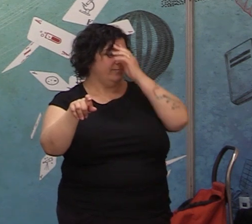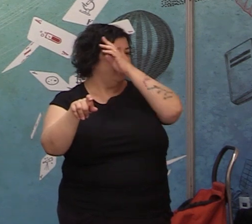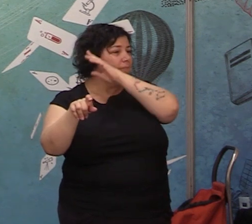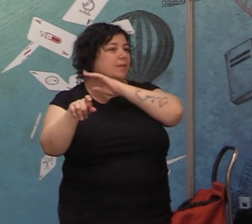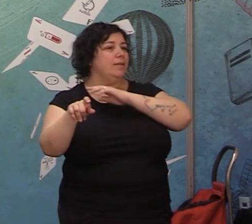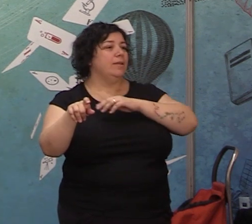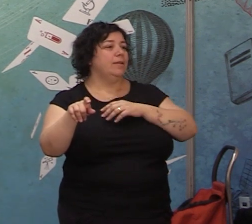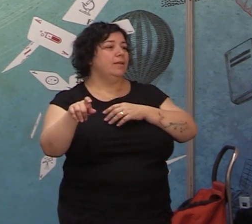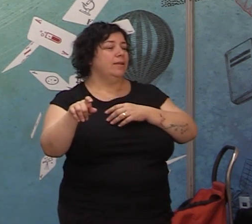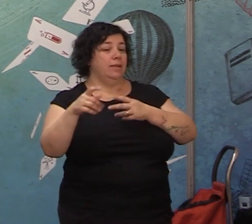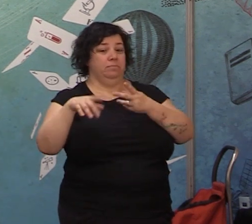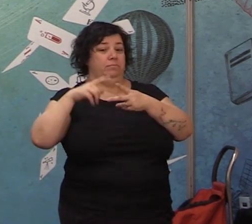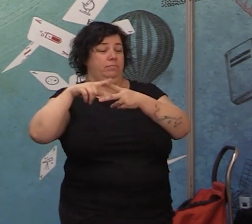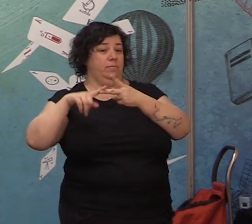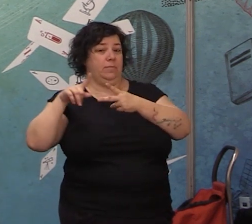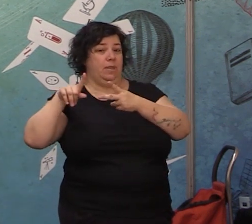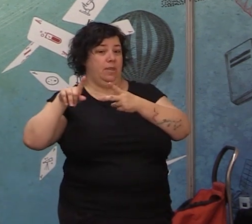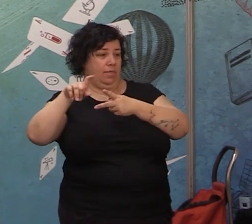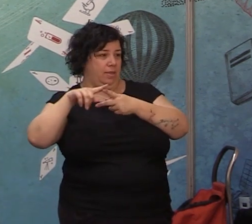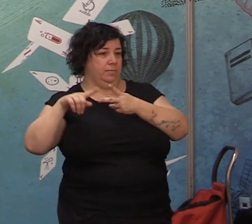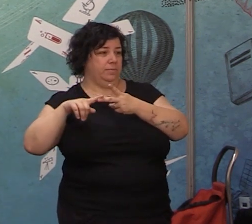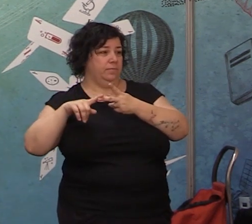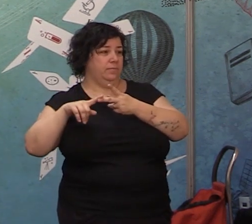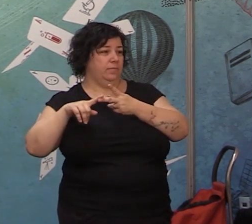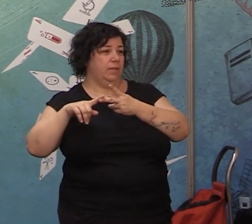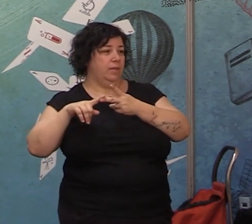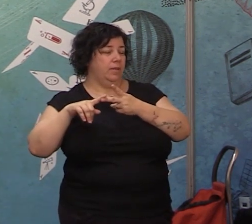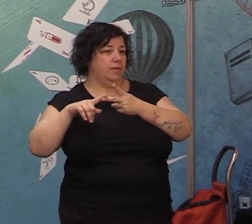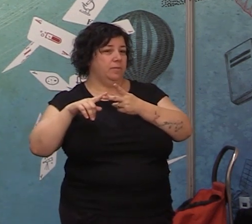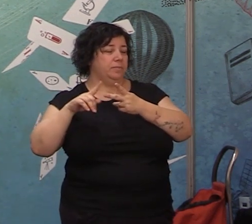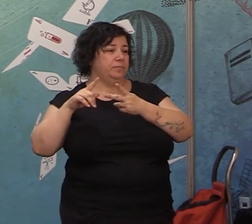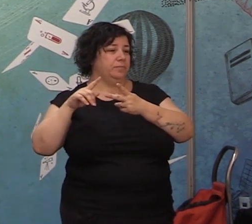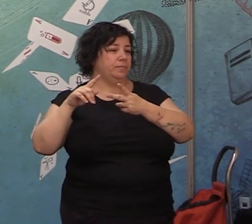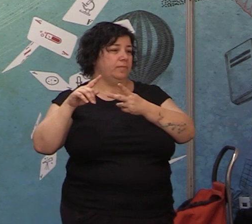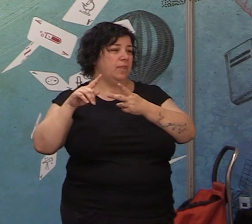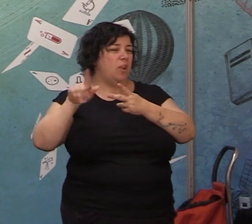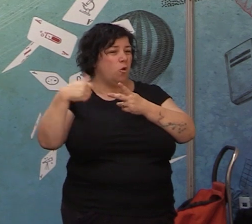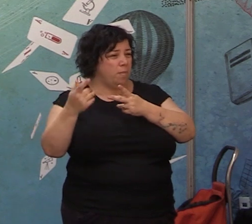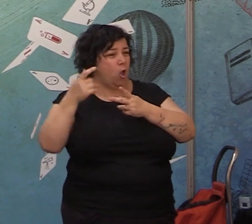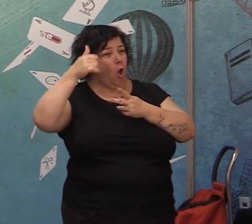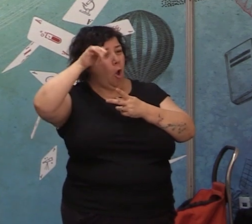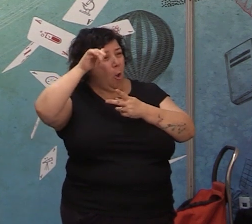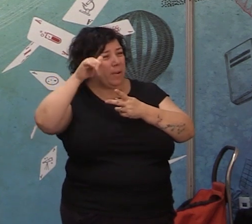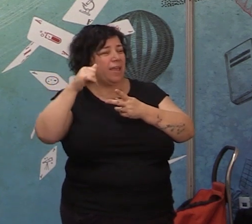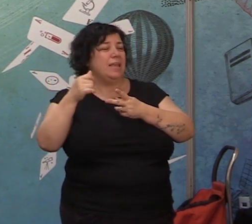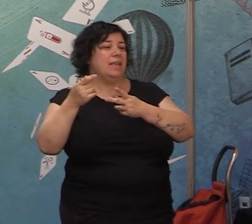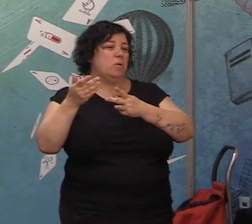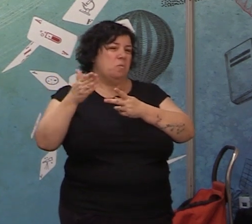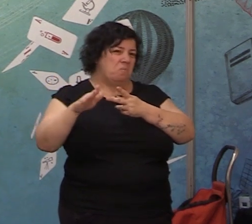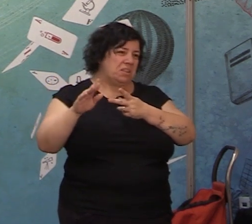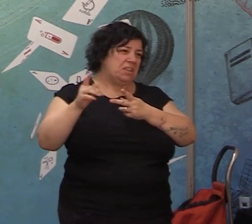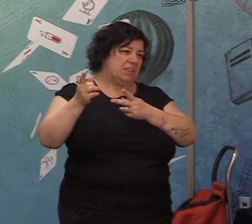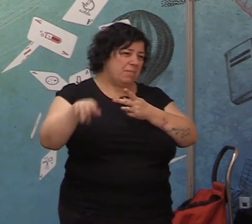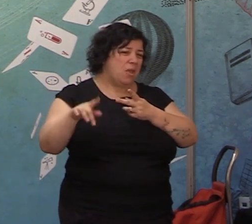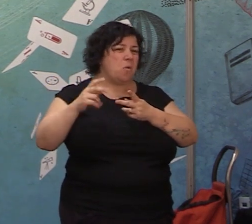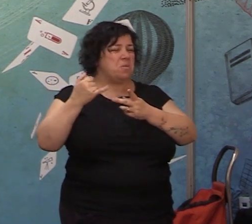Y luego en una segunda parte, no, bueno, un poquito menos frecuente, pero casi igual de frecuente,